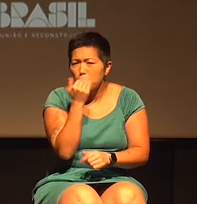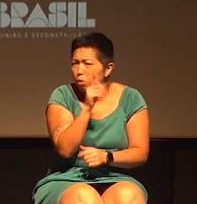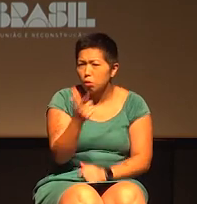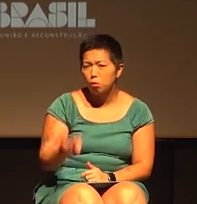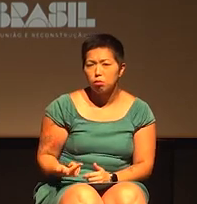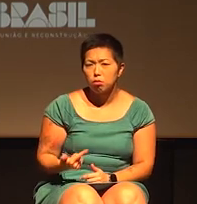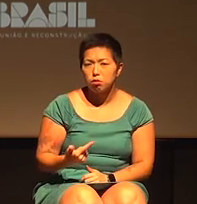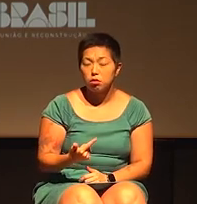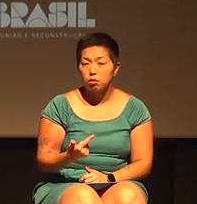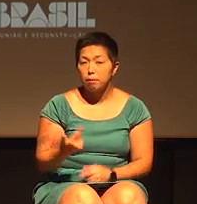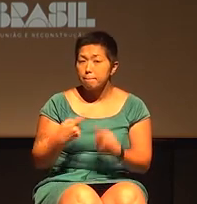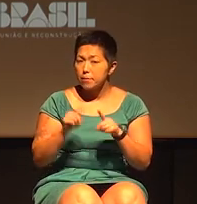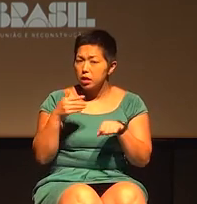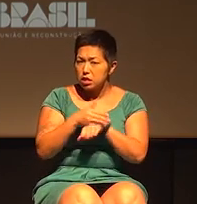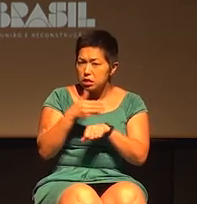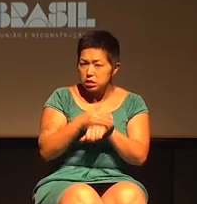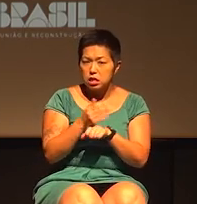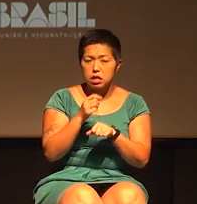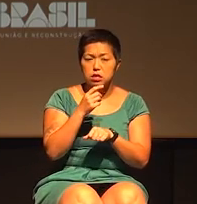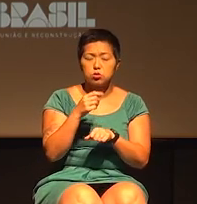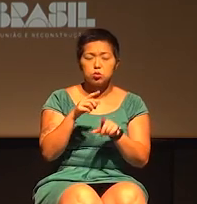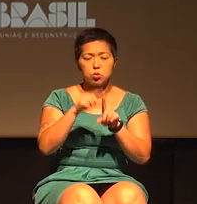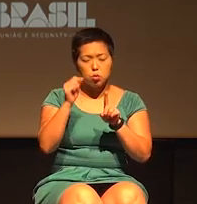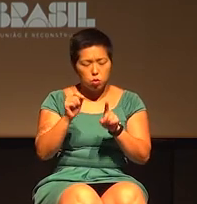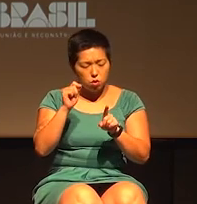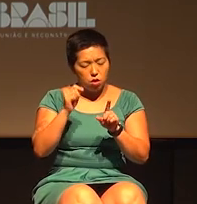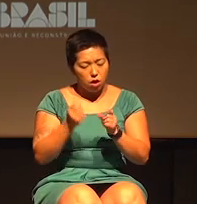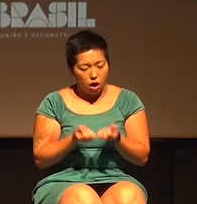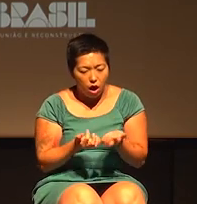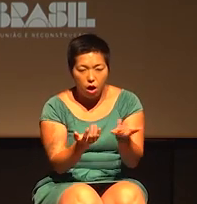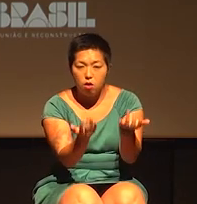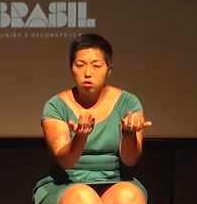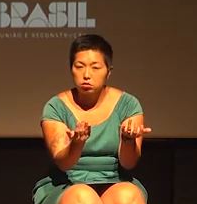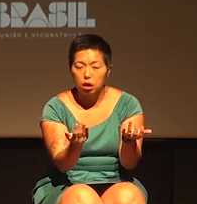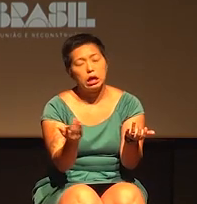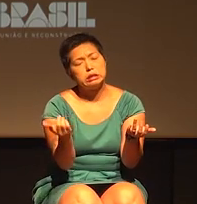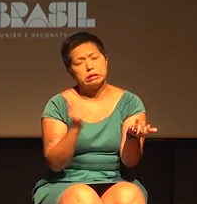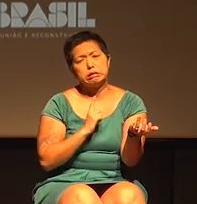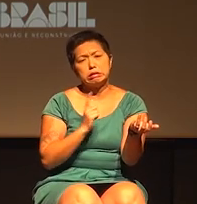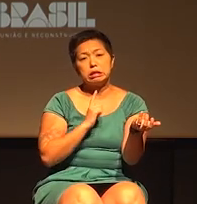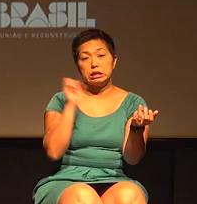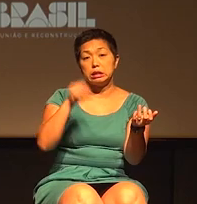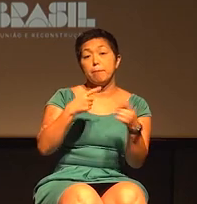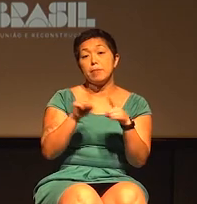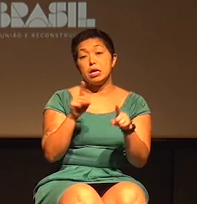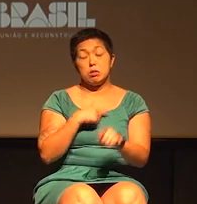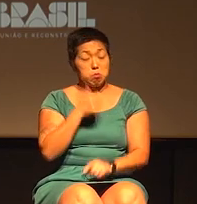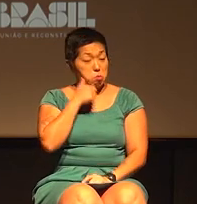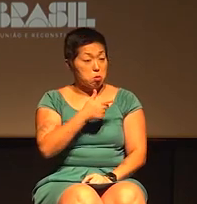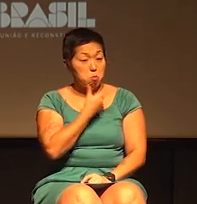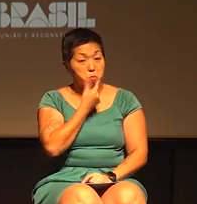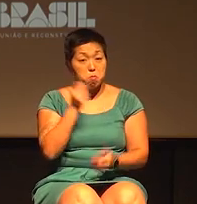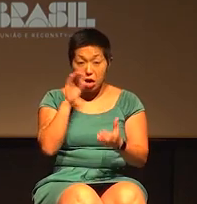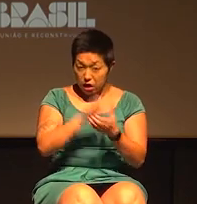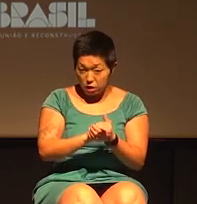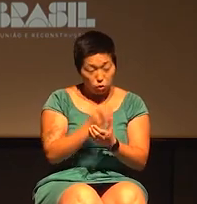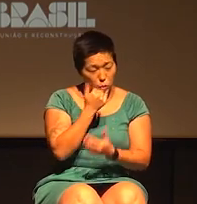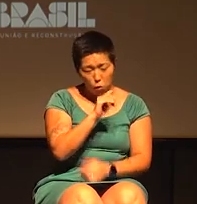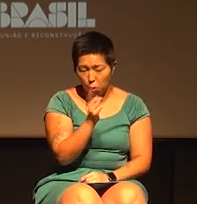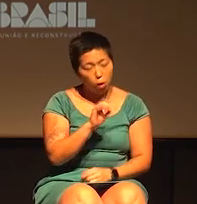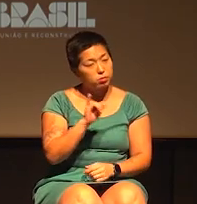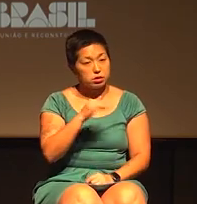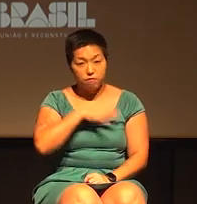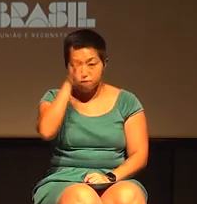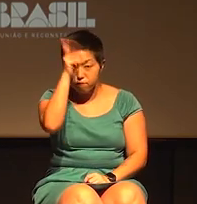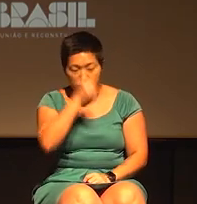comeram mas vocês não TM acesso às hortas comunitárias a gente não dá para Ah mas o meu marido não quer comer se não tiver a carne se não